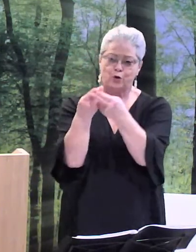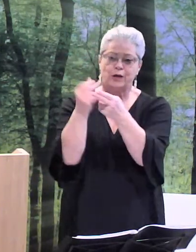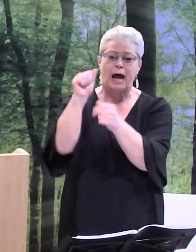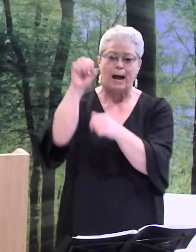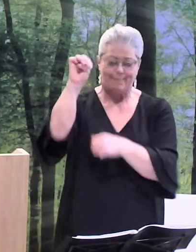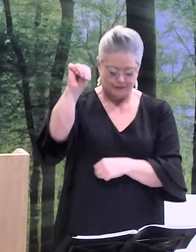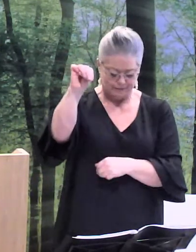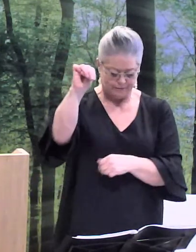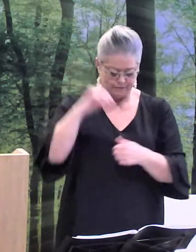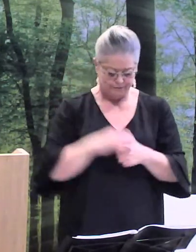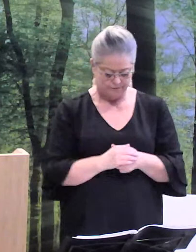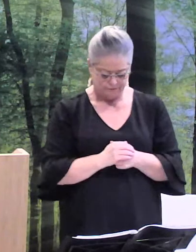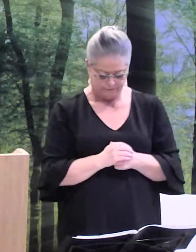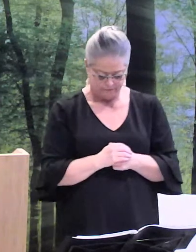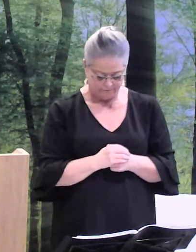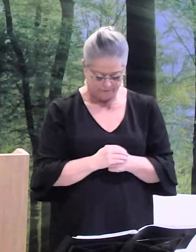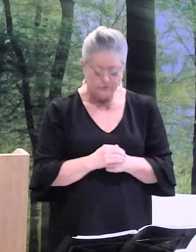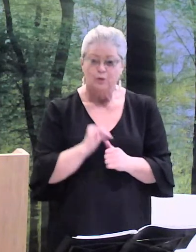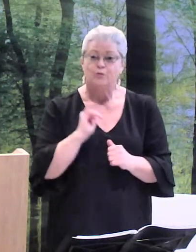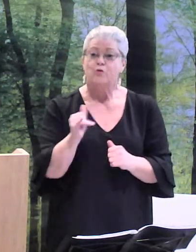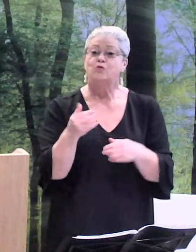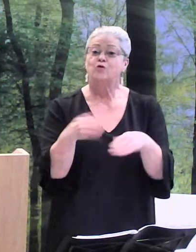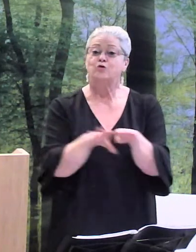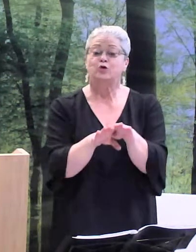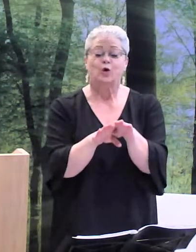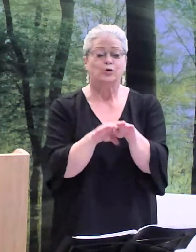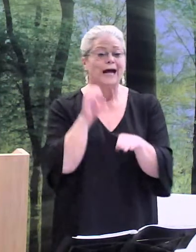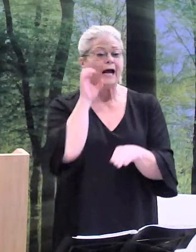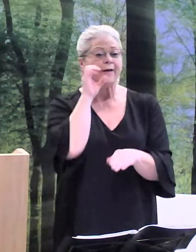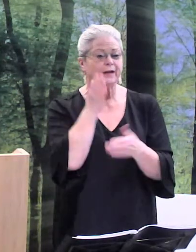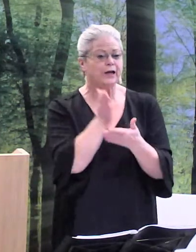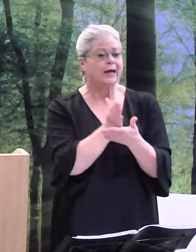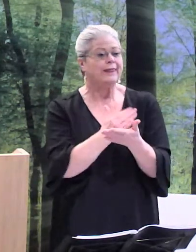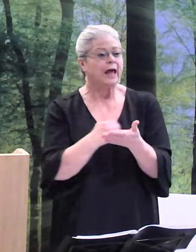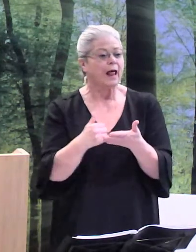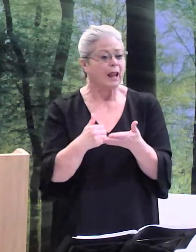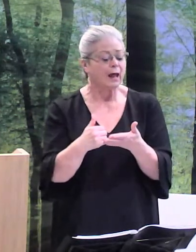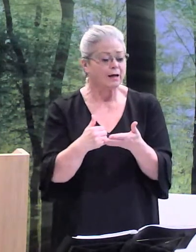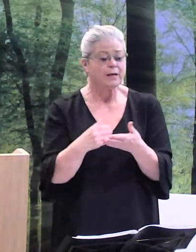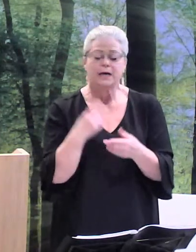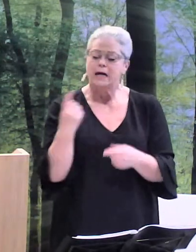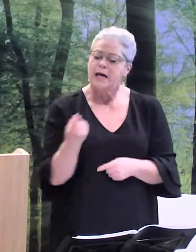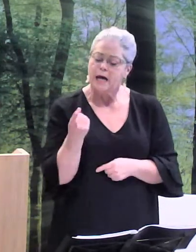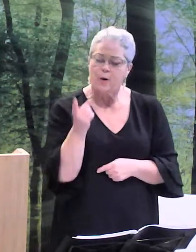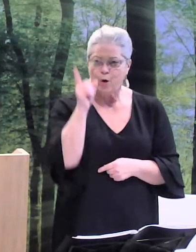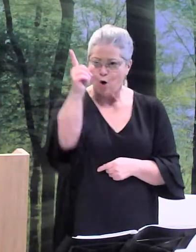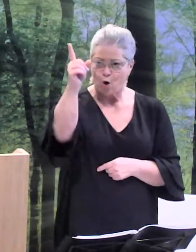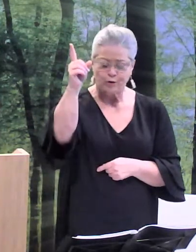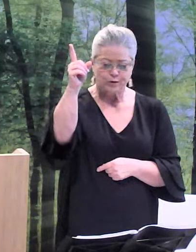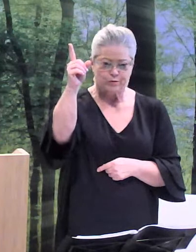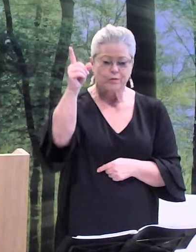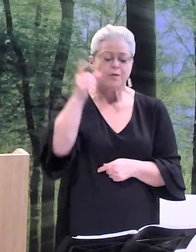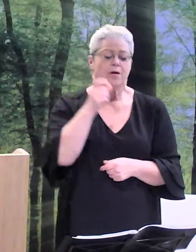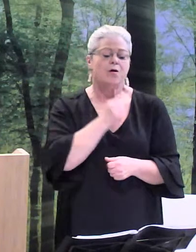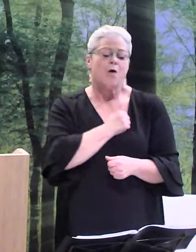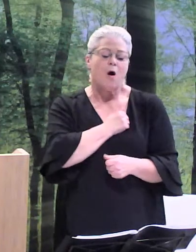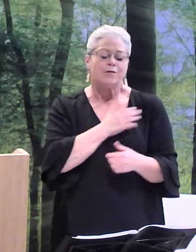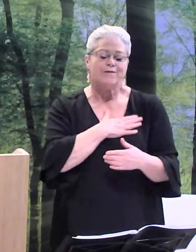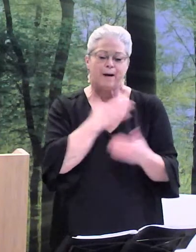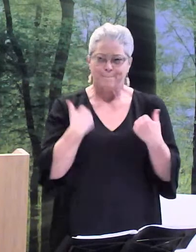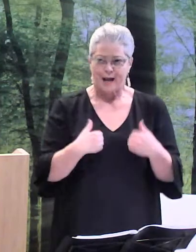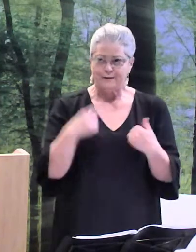Amen. En tot slot van dit katholieke stuk. Eeuwige God, jij houdt van